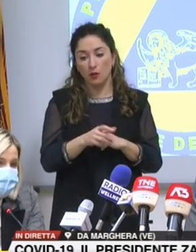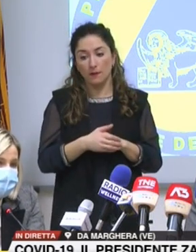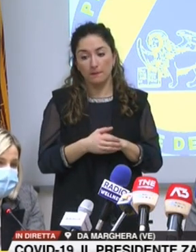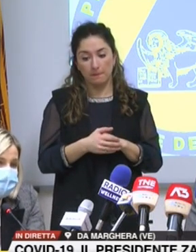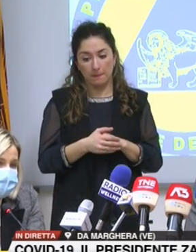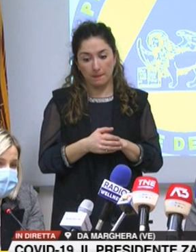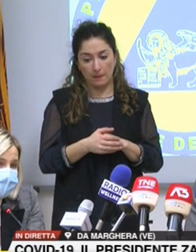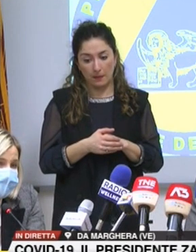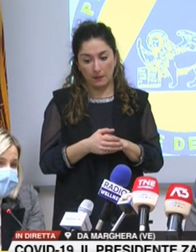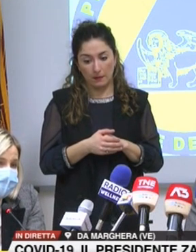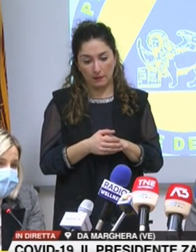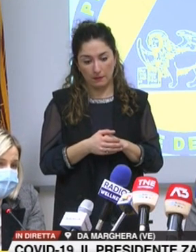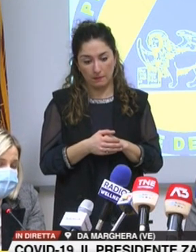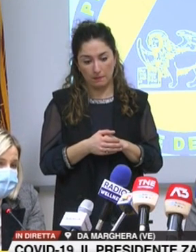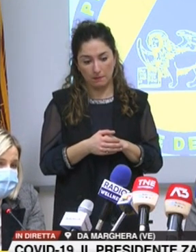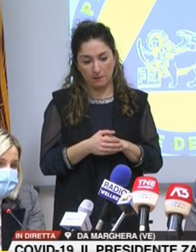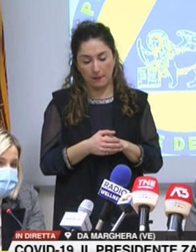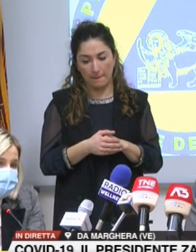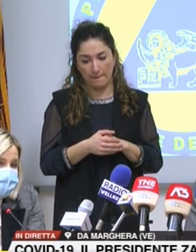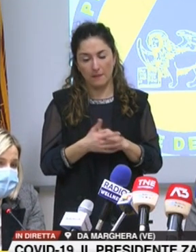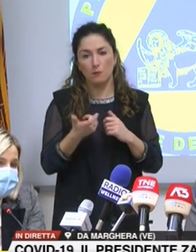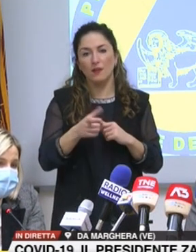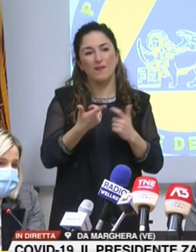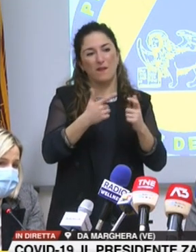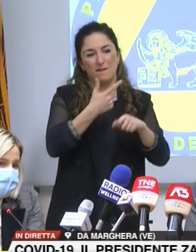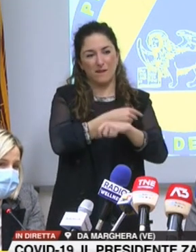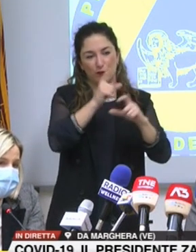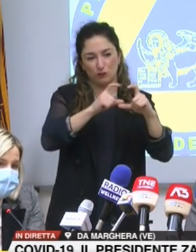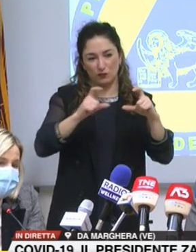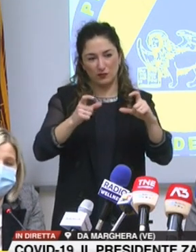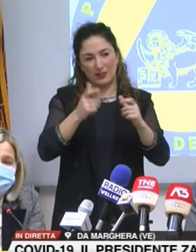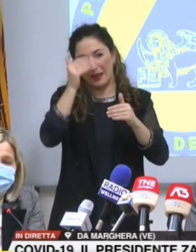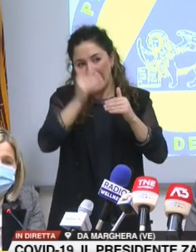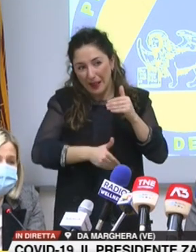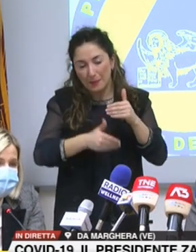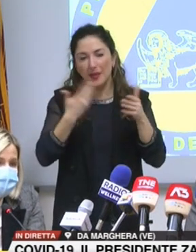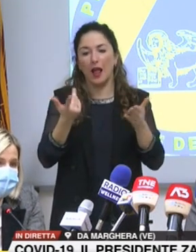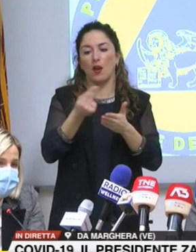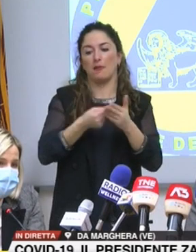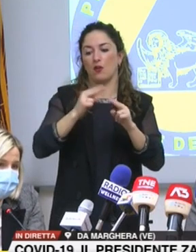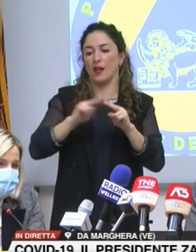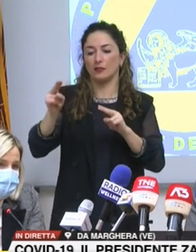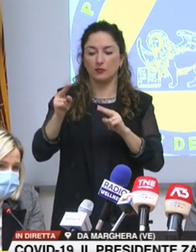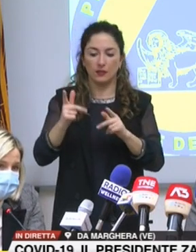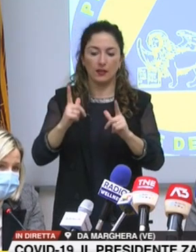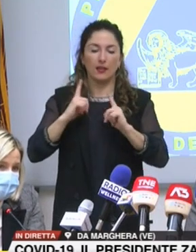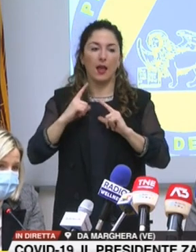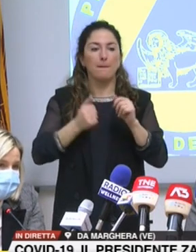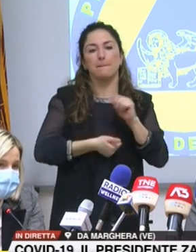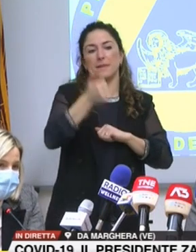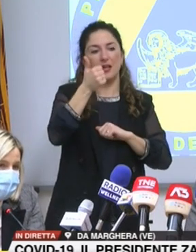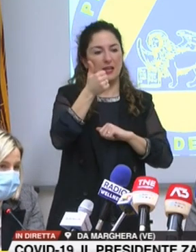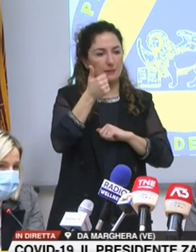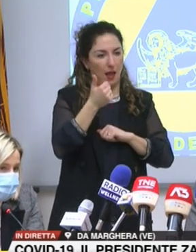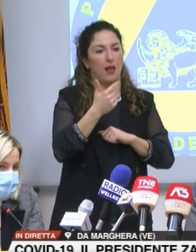comunque del fatto che i vaccini sono limitati, del fatto che il piano nazionale comunque ci fa partire con gli over 80 e